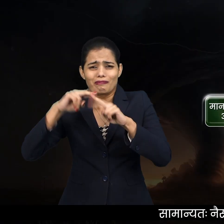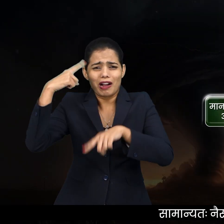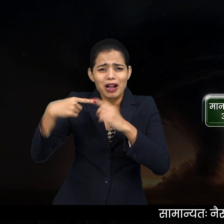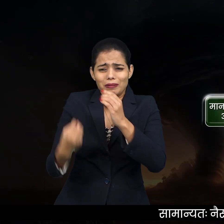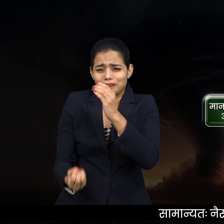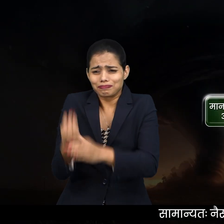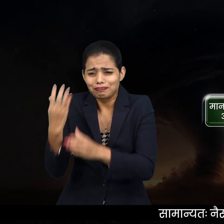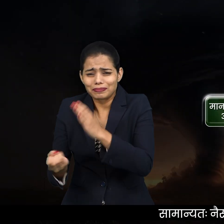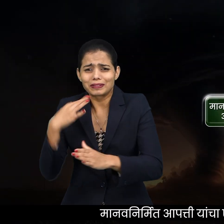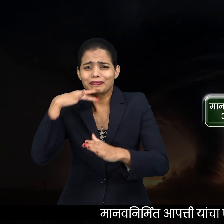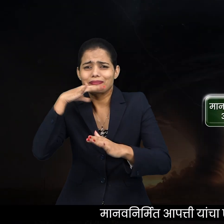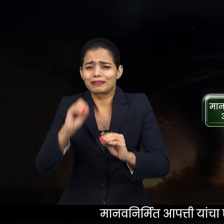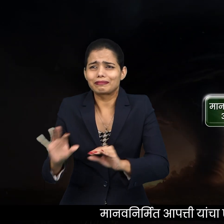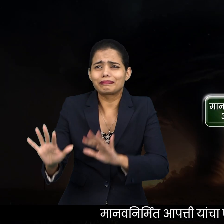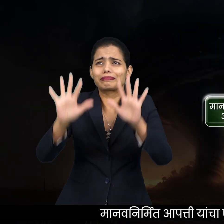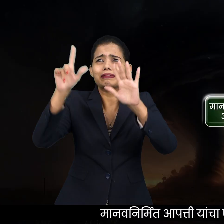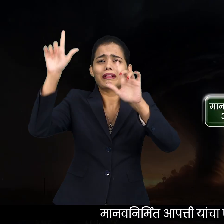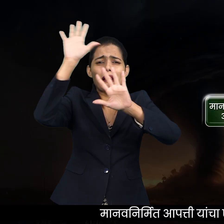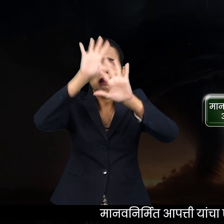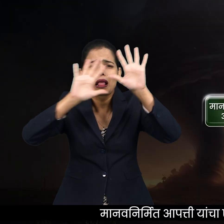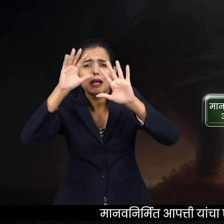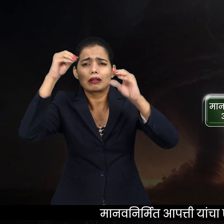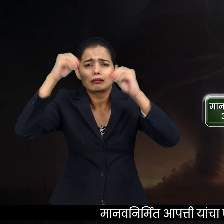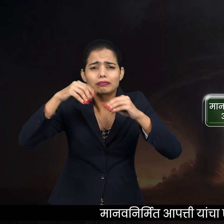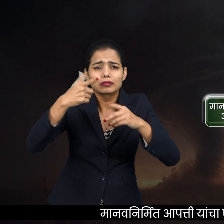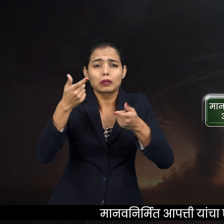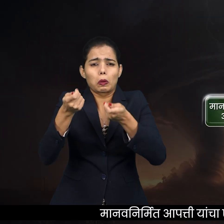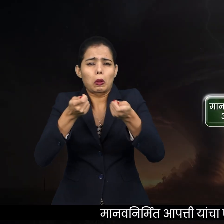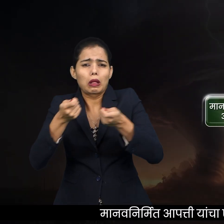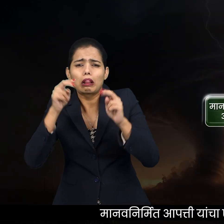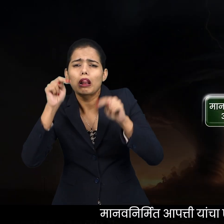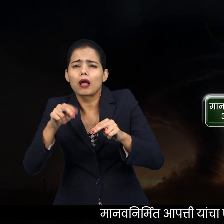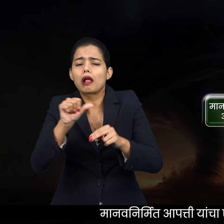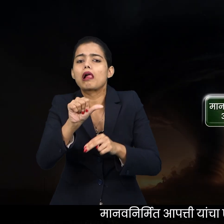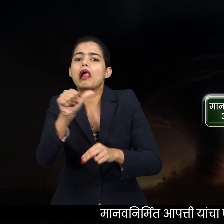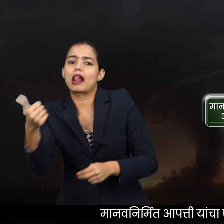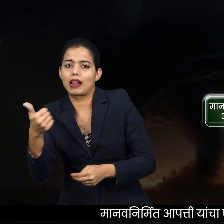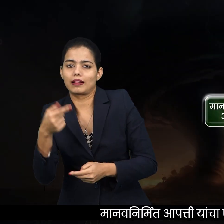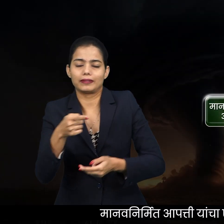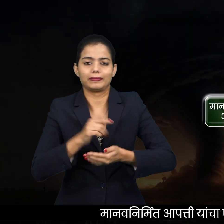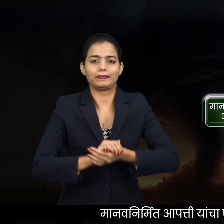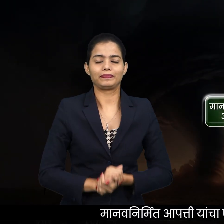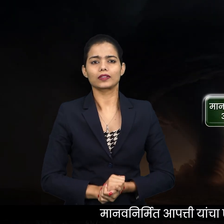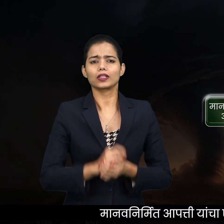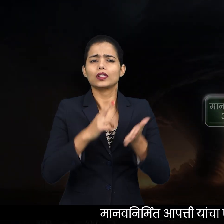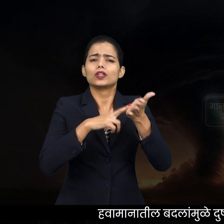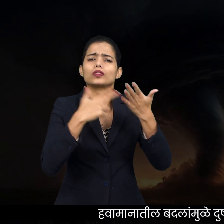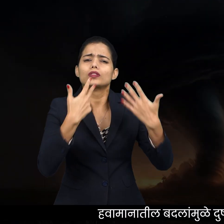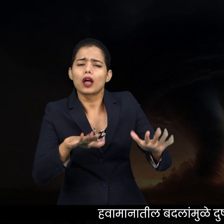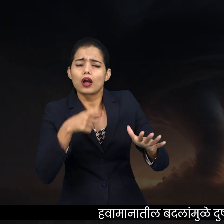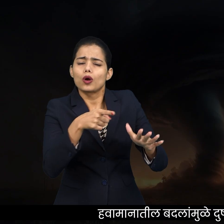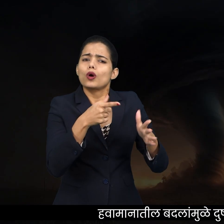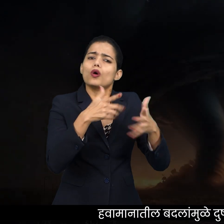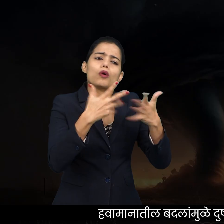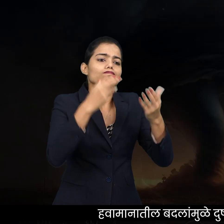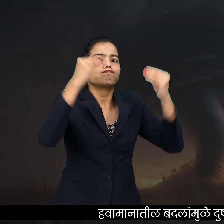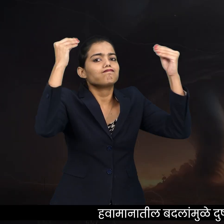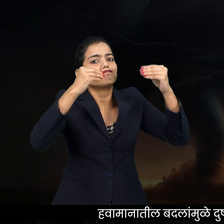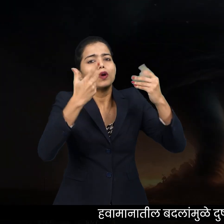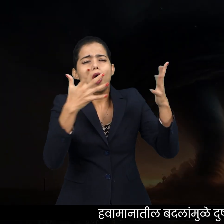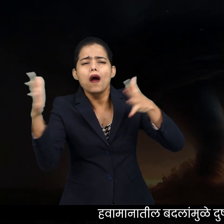सामान्यतः नैसर्गिक आणि मानवनिर्मित आपत्ती यांचा एकमेकांशी संबंधित असतो.